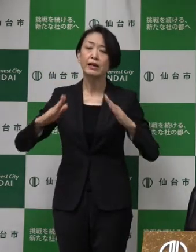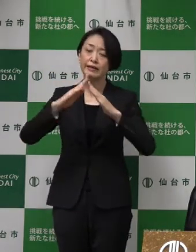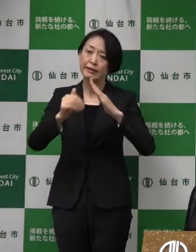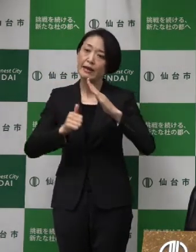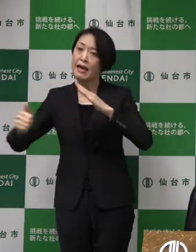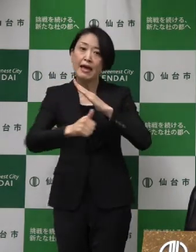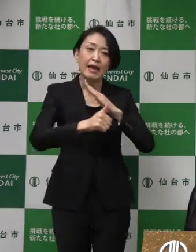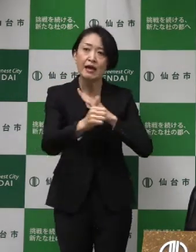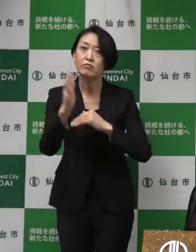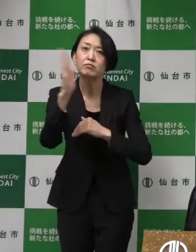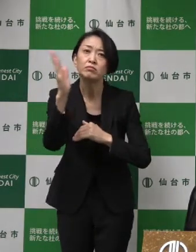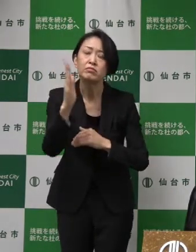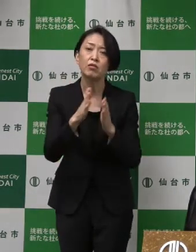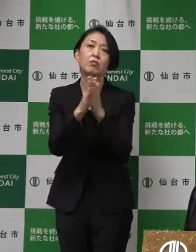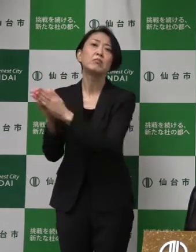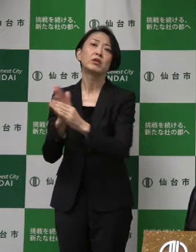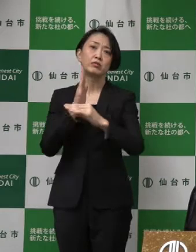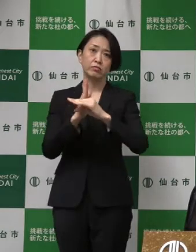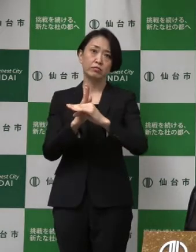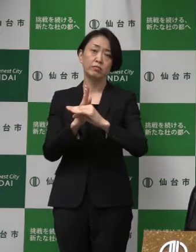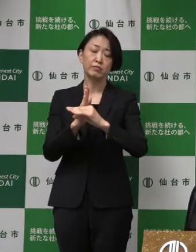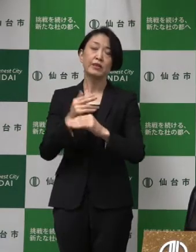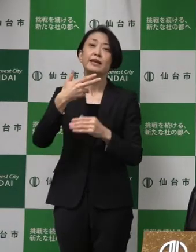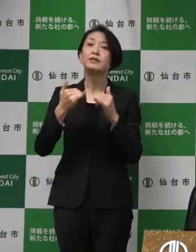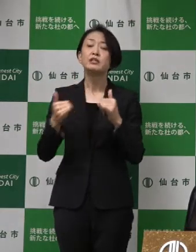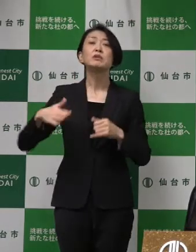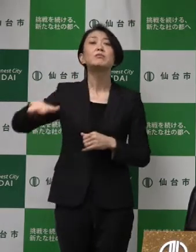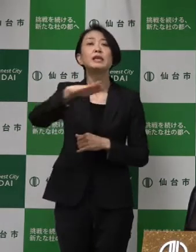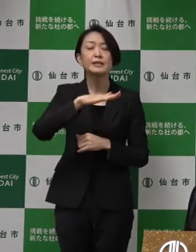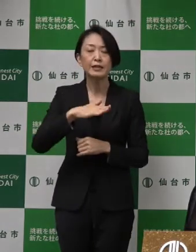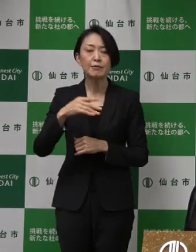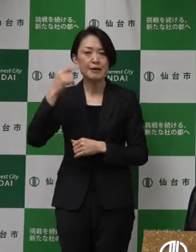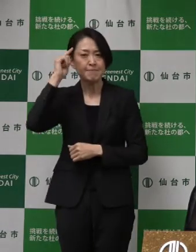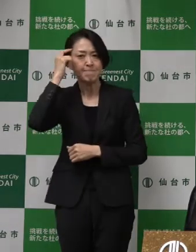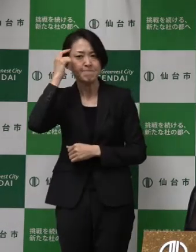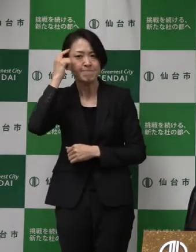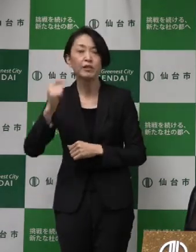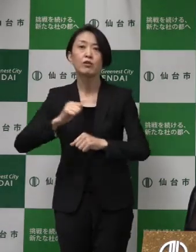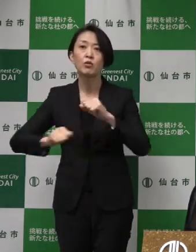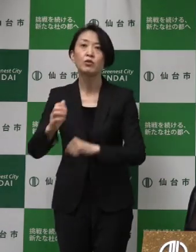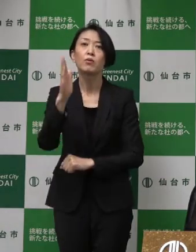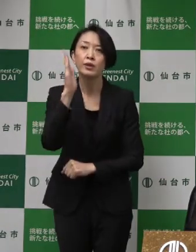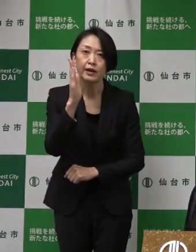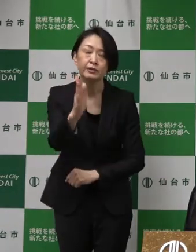ますので、市民の皆様には慎重な判断と行動をお願いいたします。